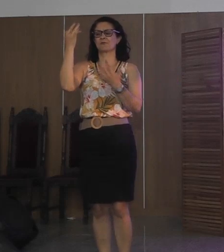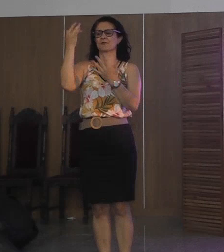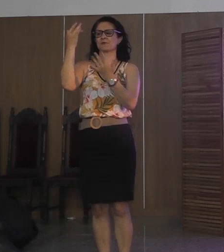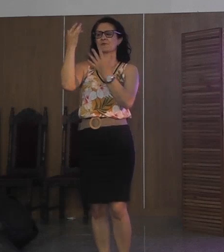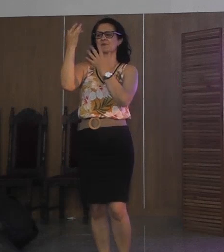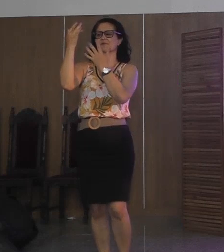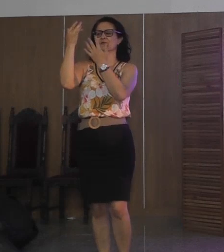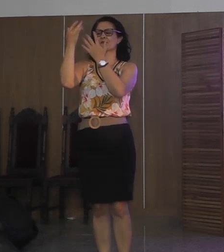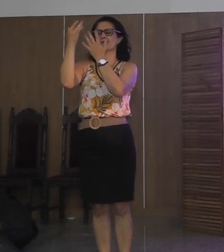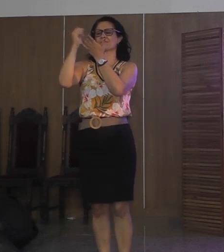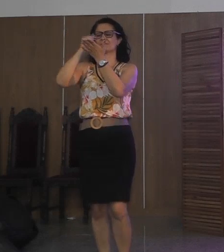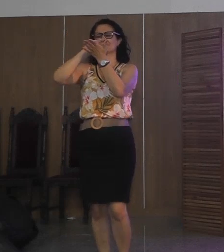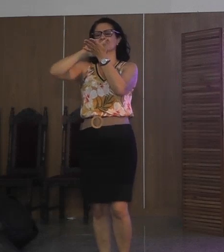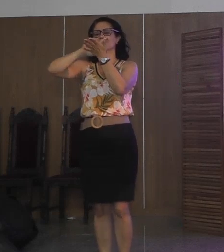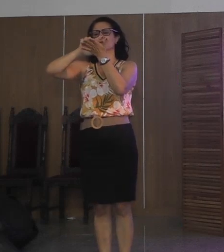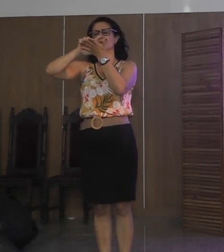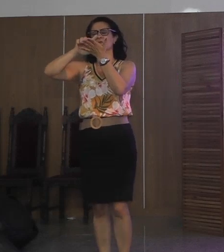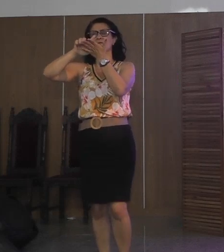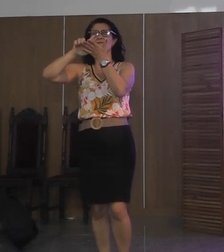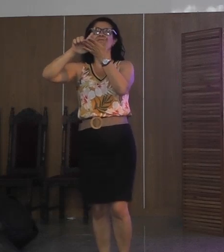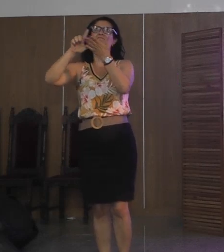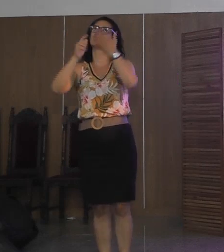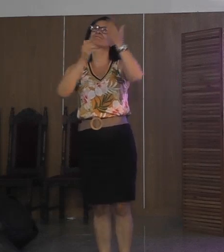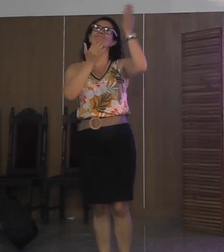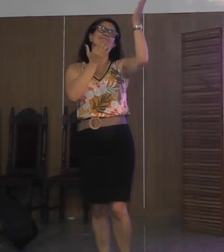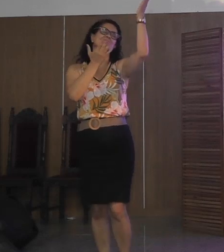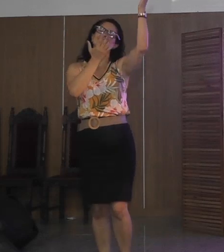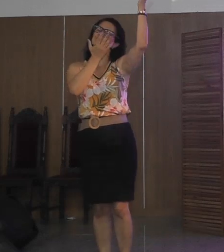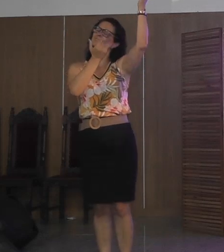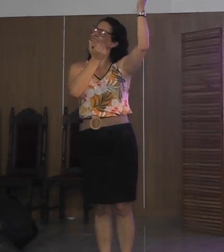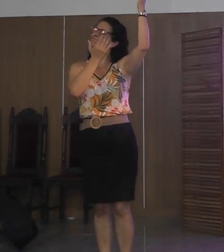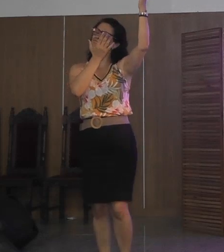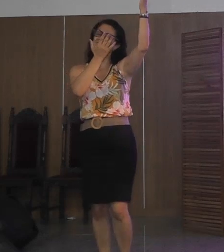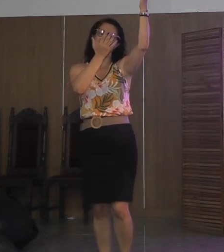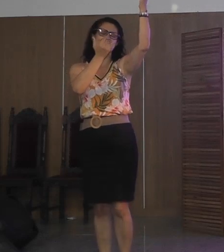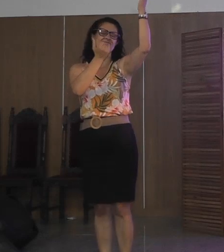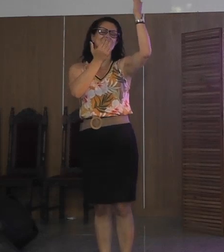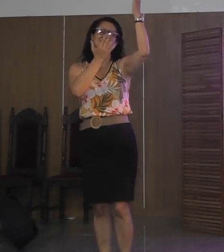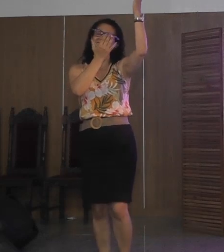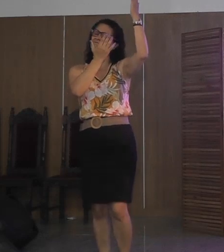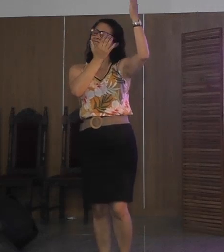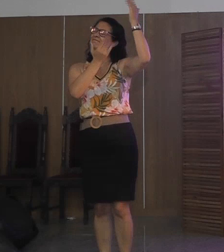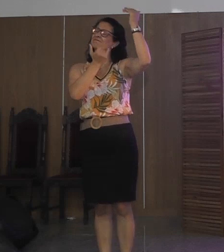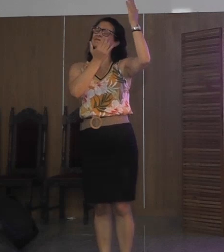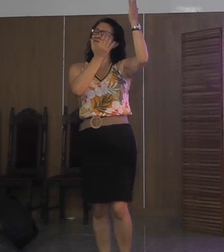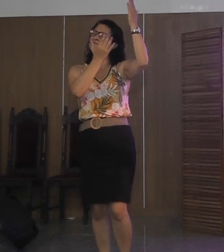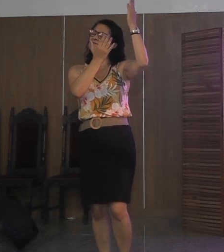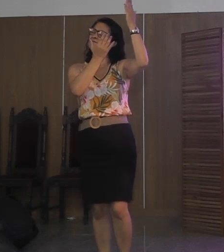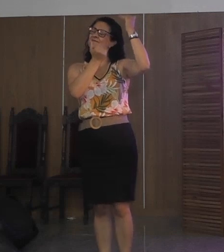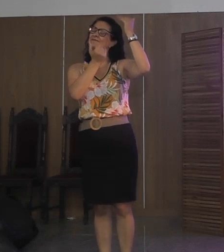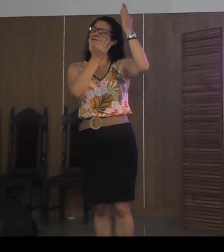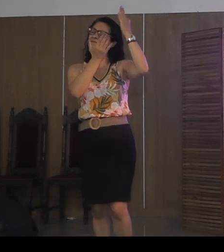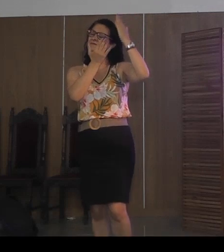refina o ouro, vem tua obra em mim